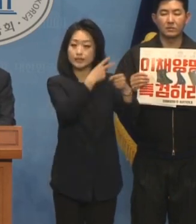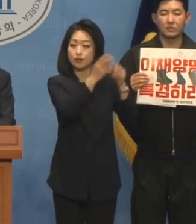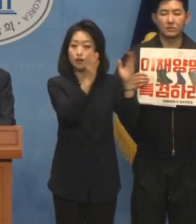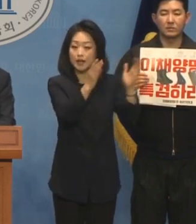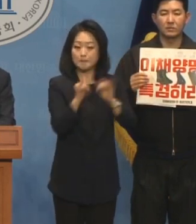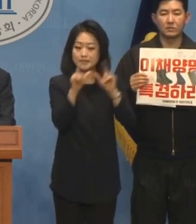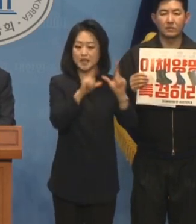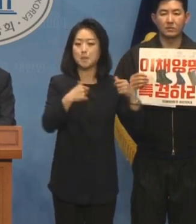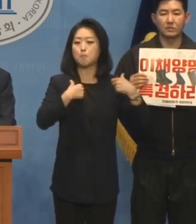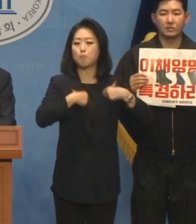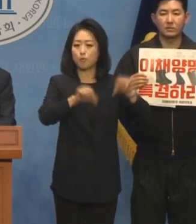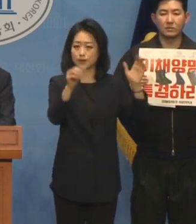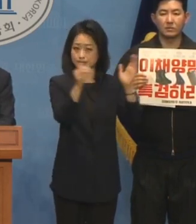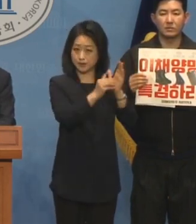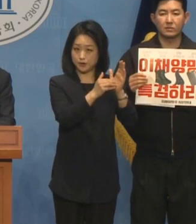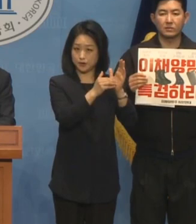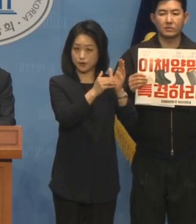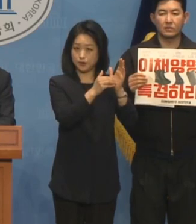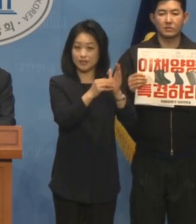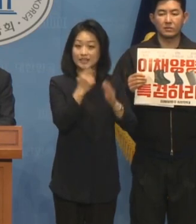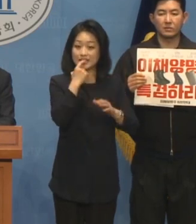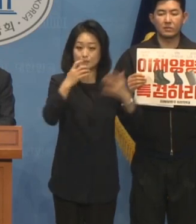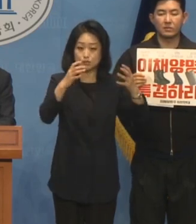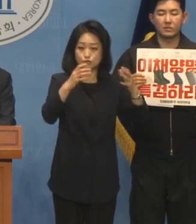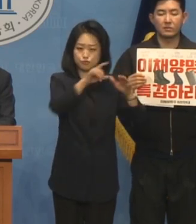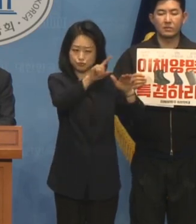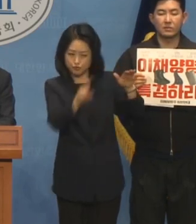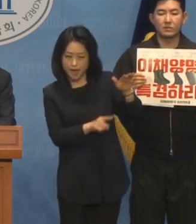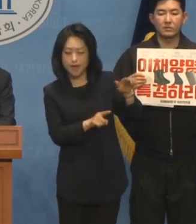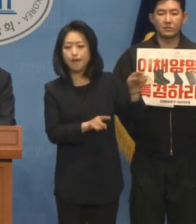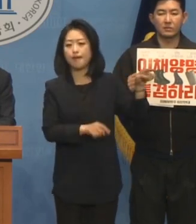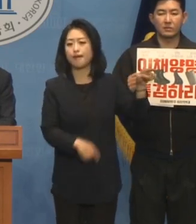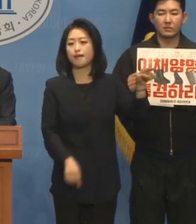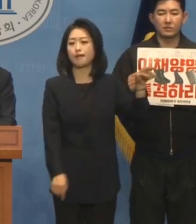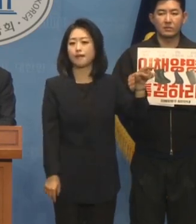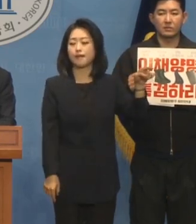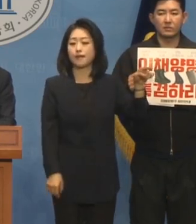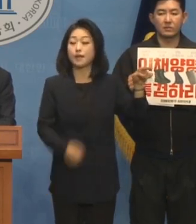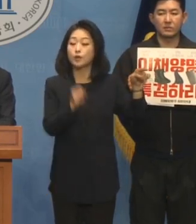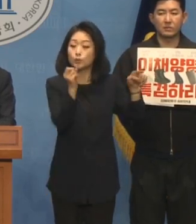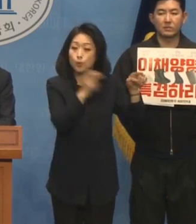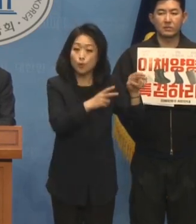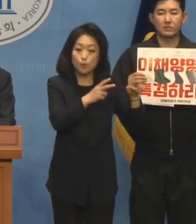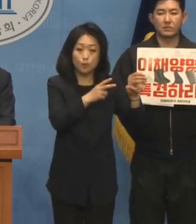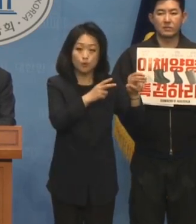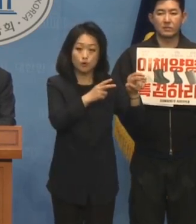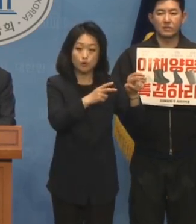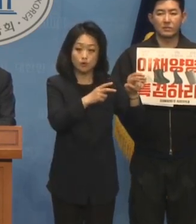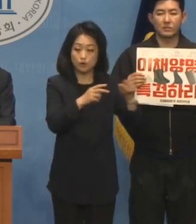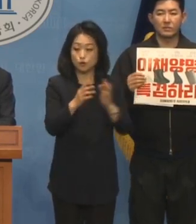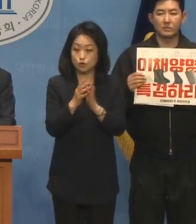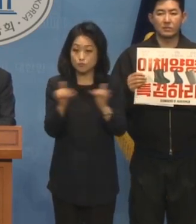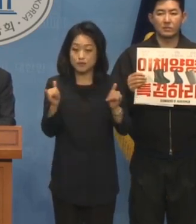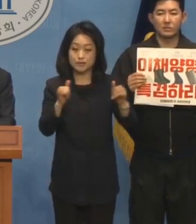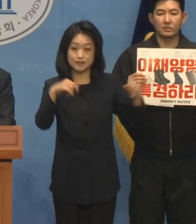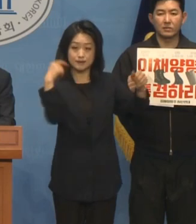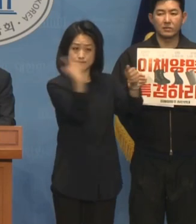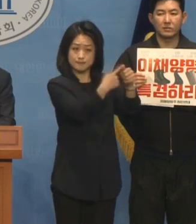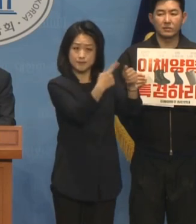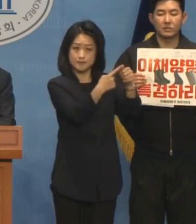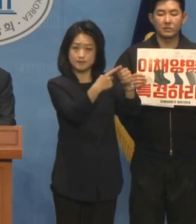민생을 포기하고 민주주의를 후퇴시키고 그리고 그 결과로 국민으로부터 해처리를